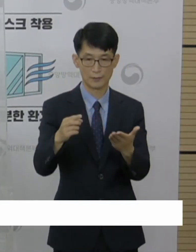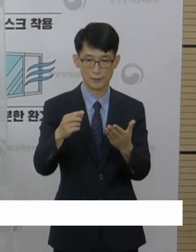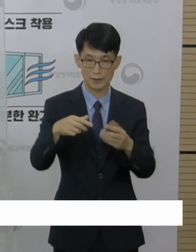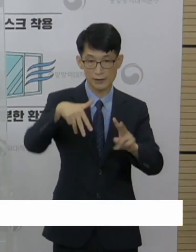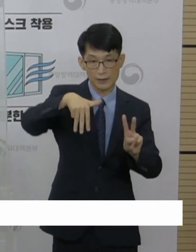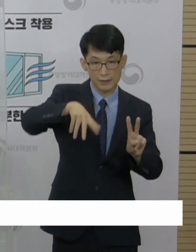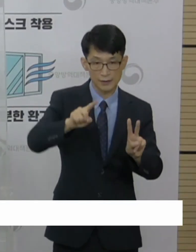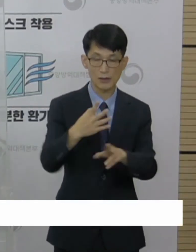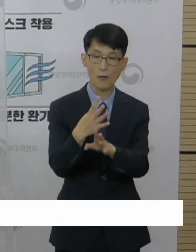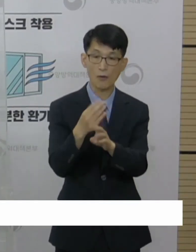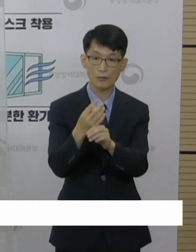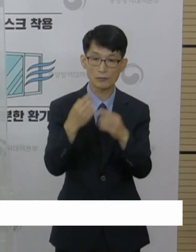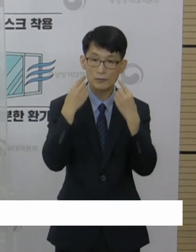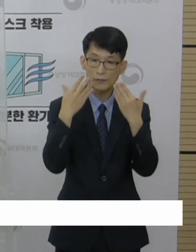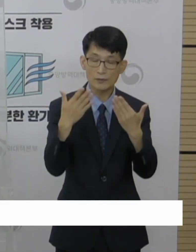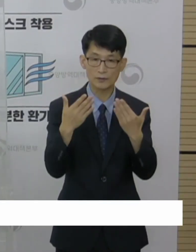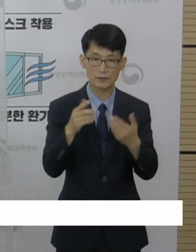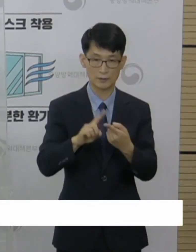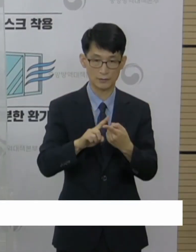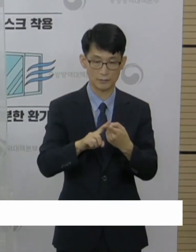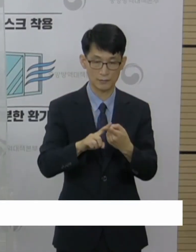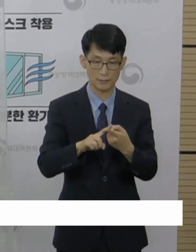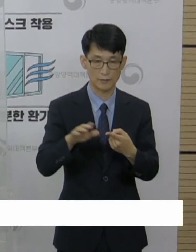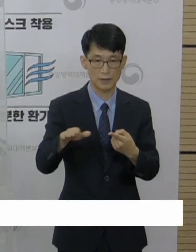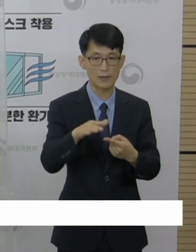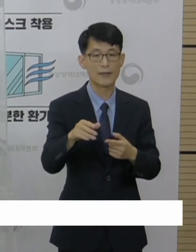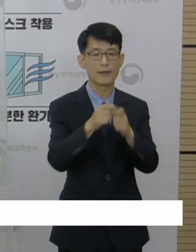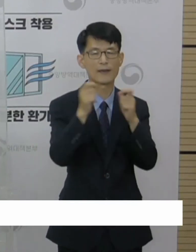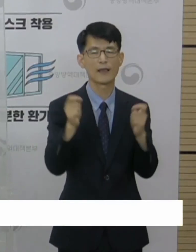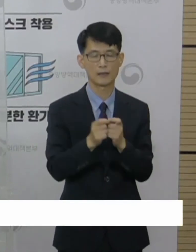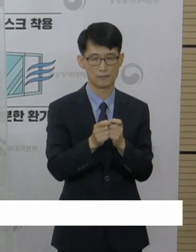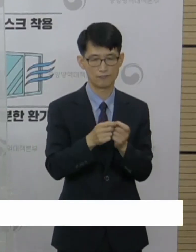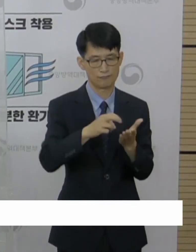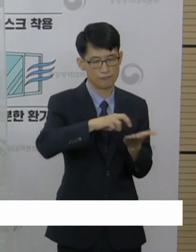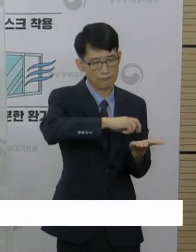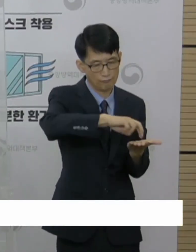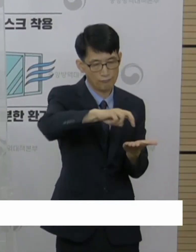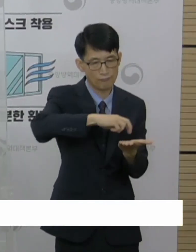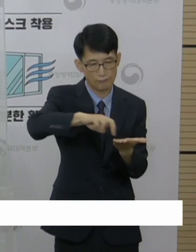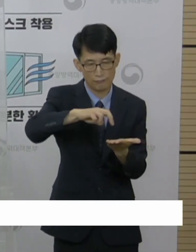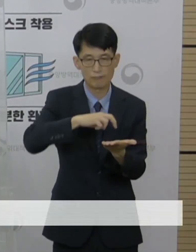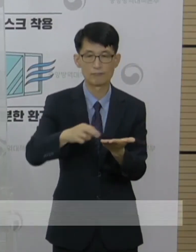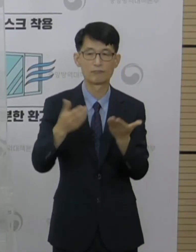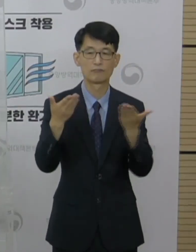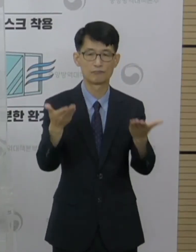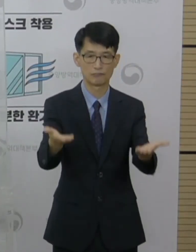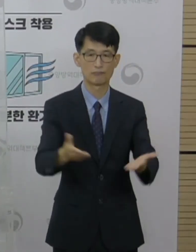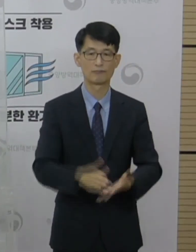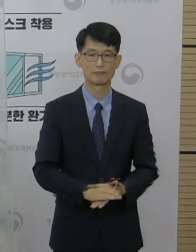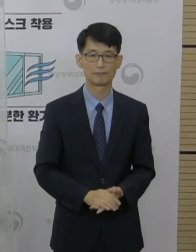2차 접종일은 추후 대상자들에게 개별로 문자 통보를 드릴 예정입니다.